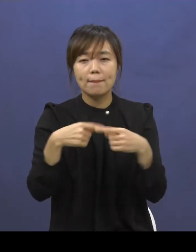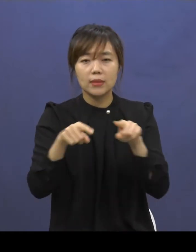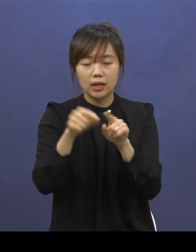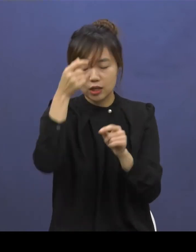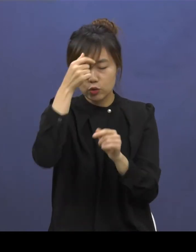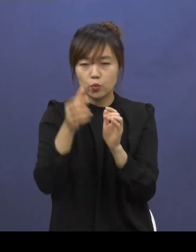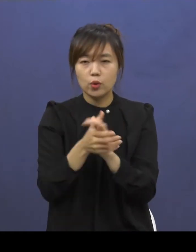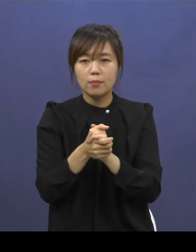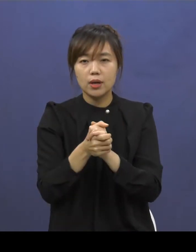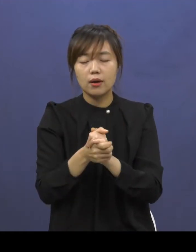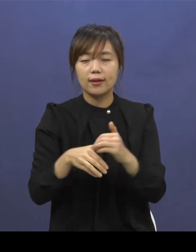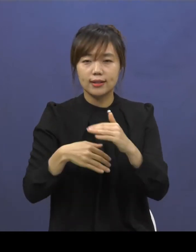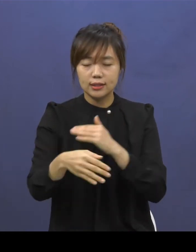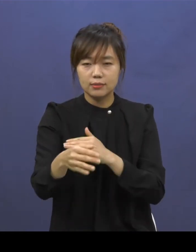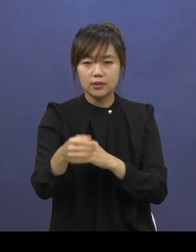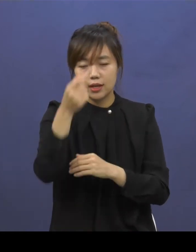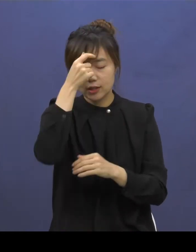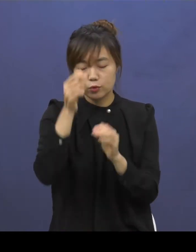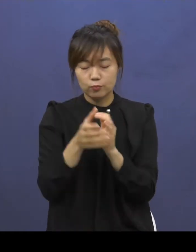함께 기도하겠습니다.